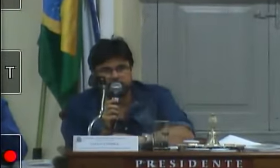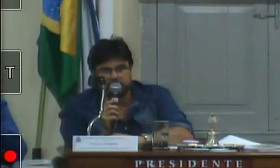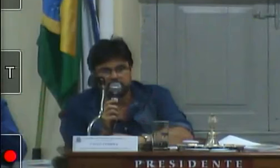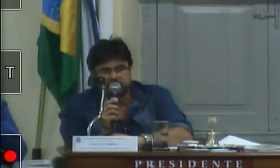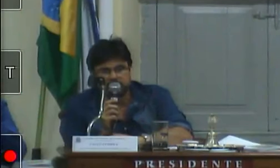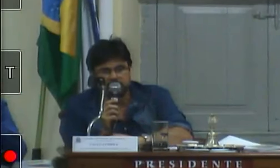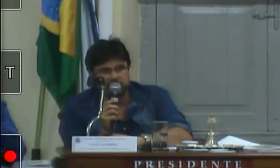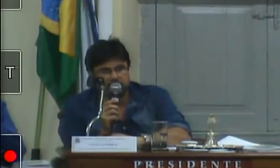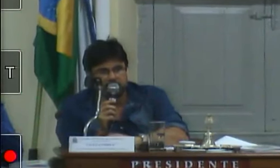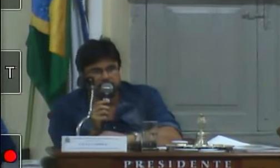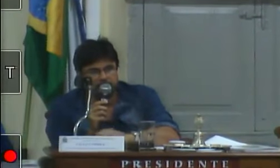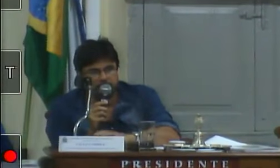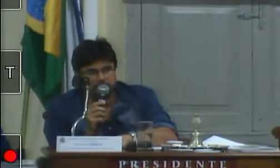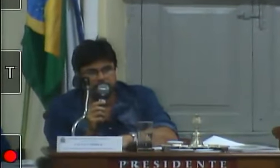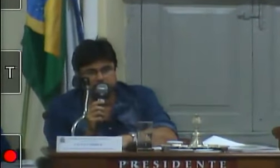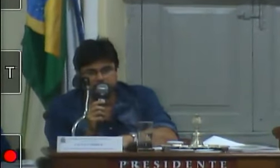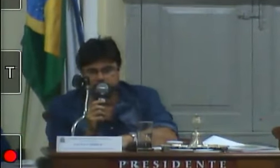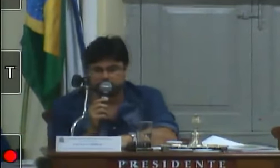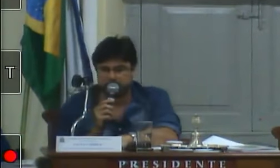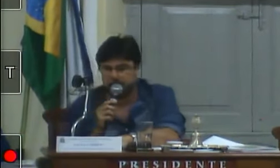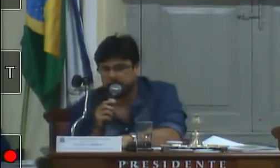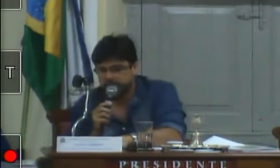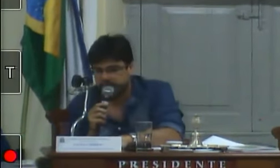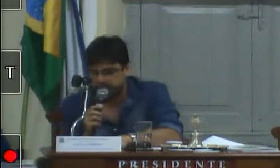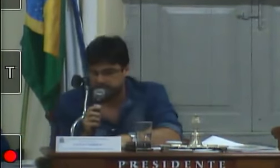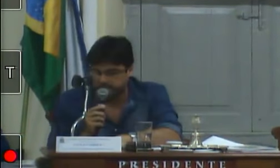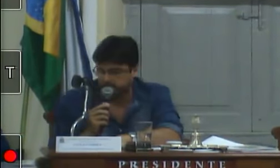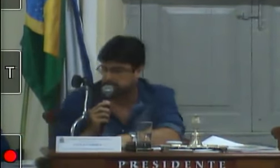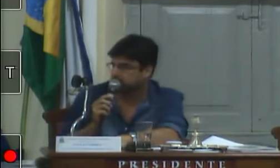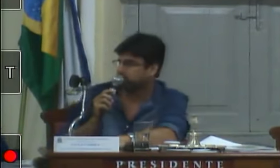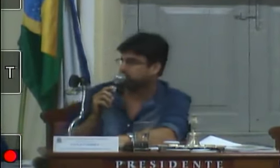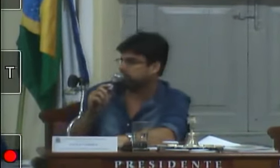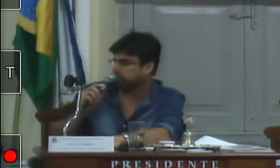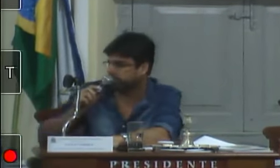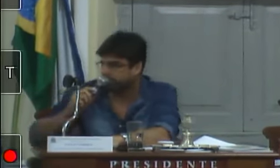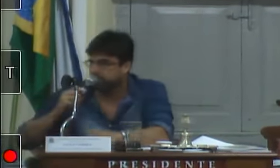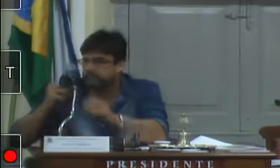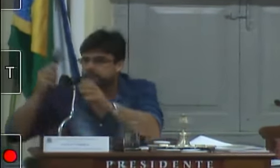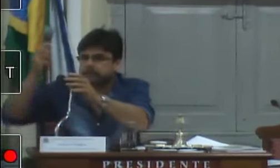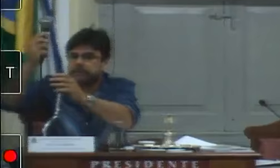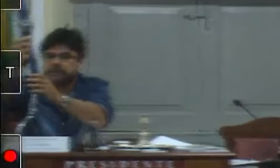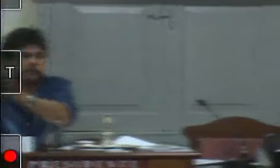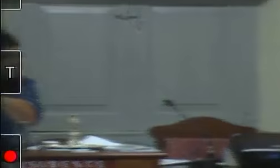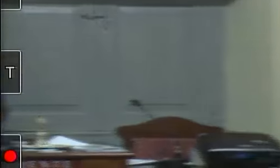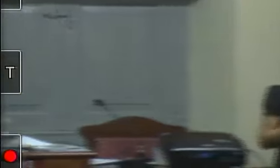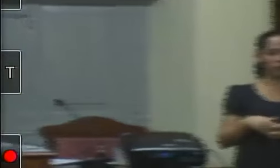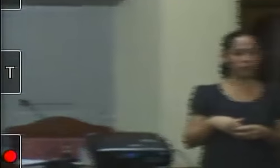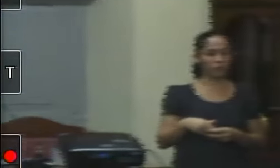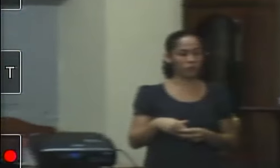fica à vontade, tá, secretária? E parabenizando pelo bom trabalho que Vossa Excelência tem sendo feito.